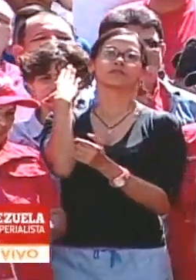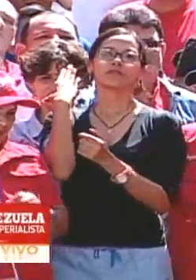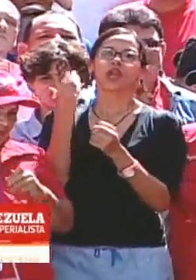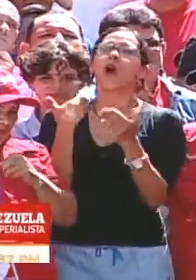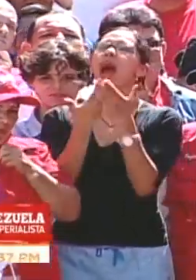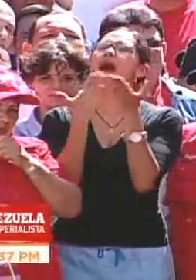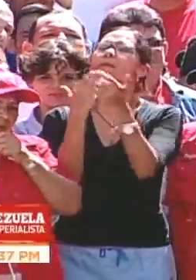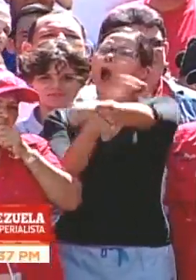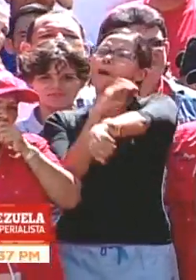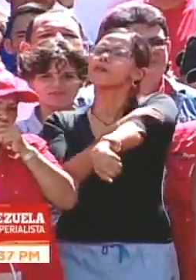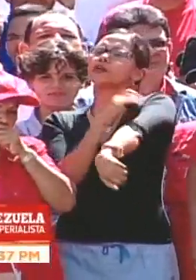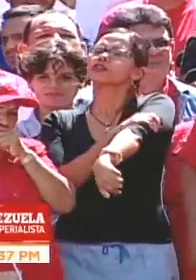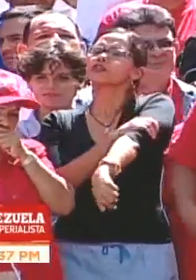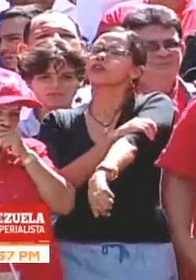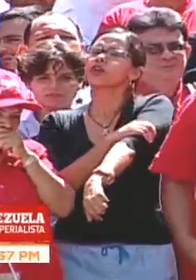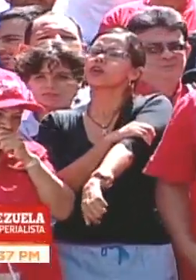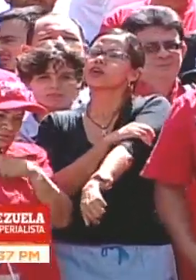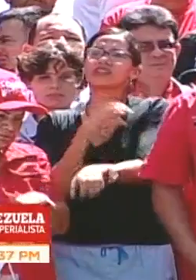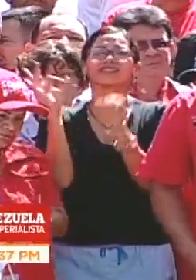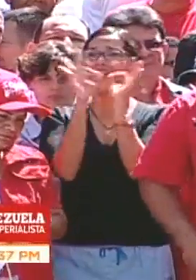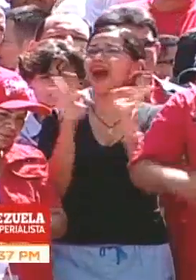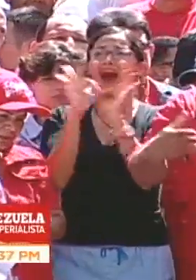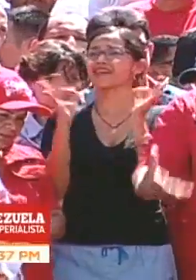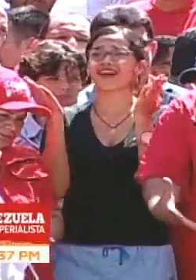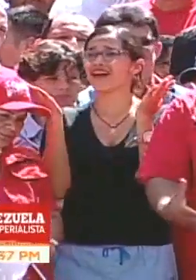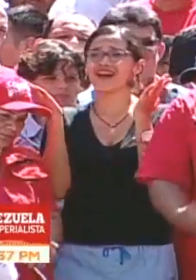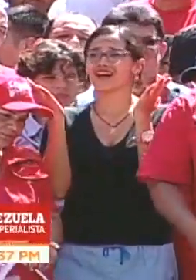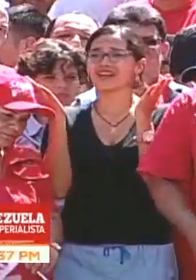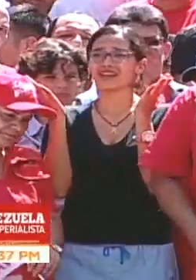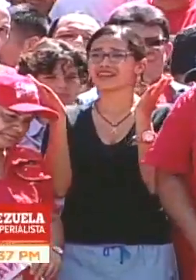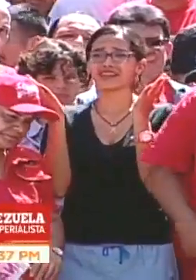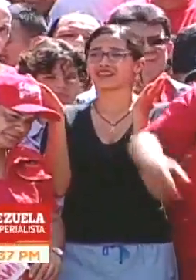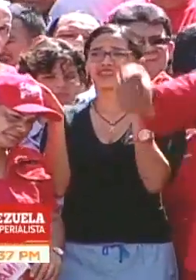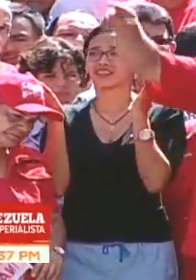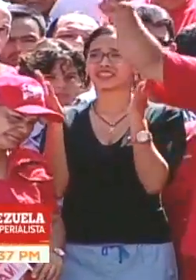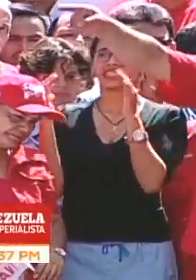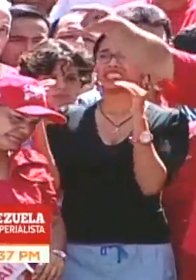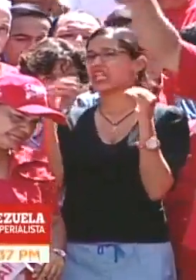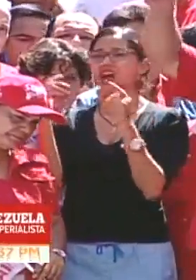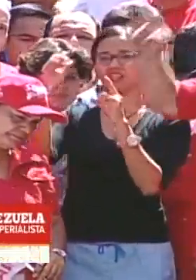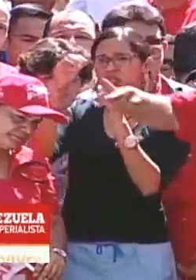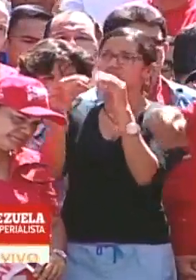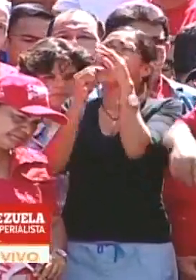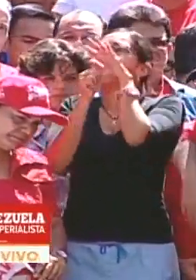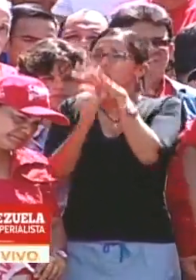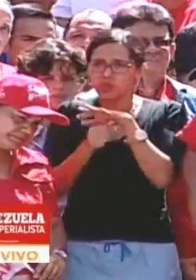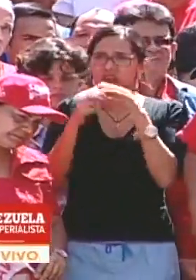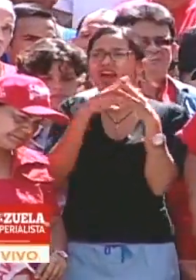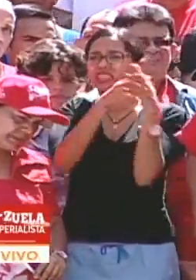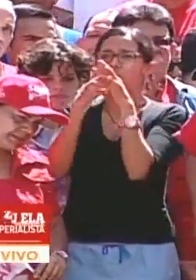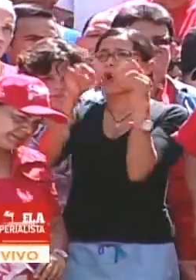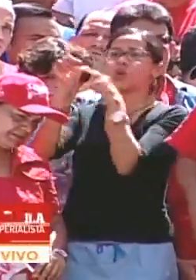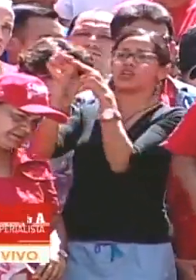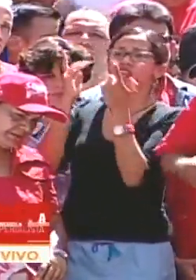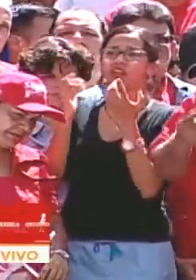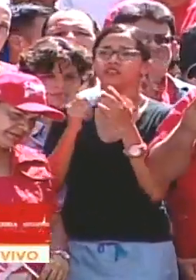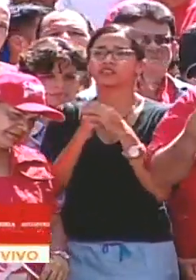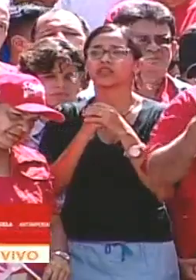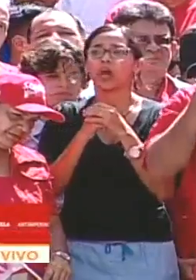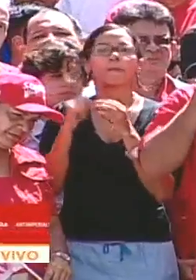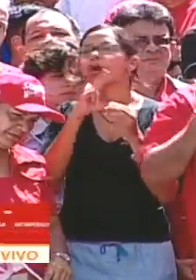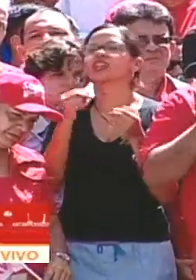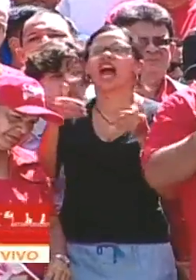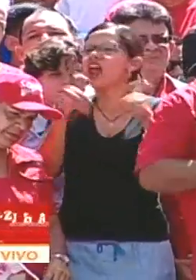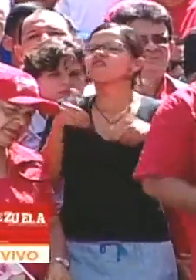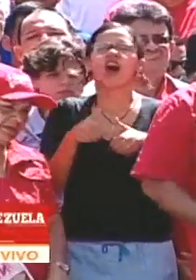de la derecha? La nada, el entreguismo, la subordinación al imperio, pero no tienen